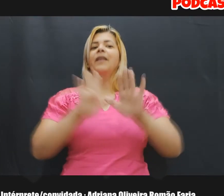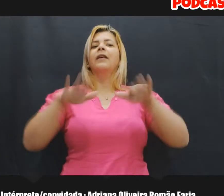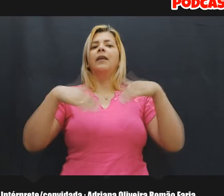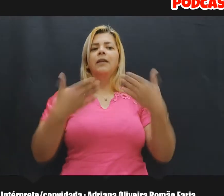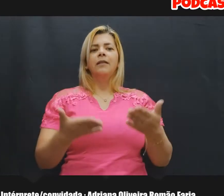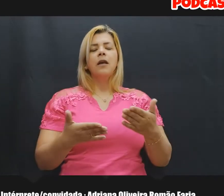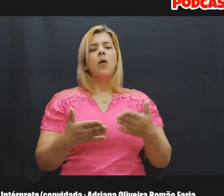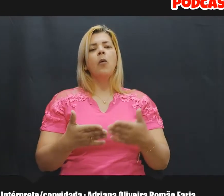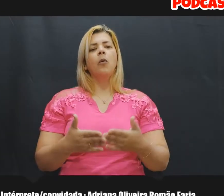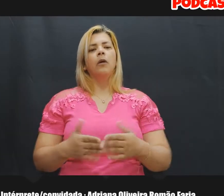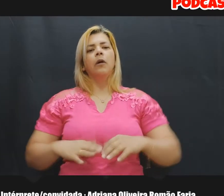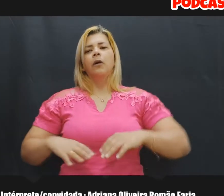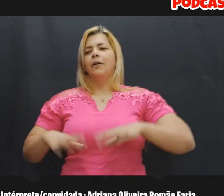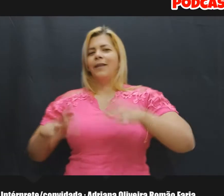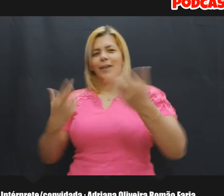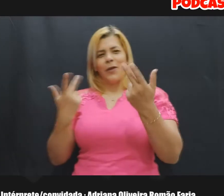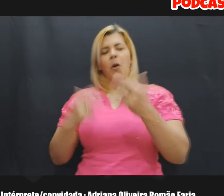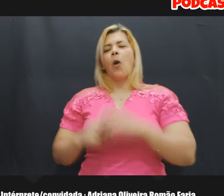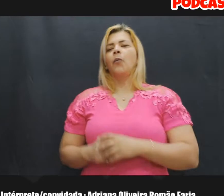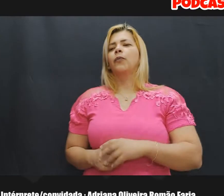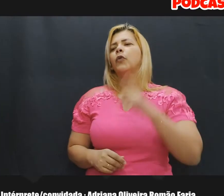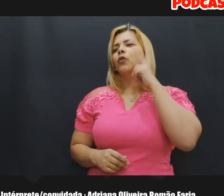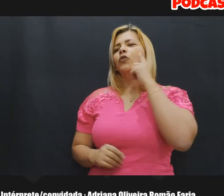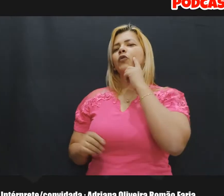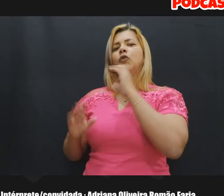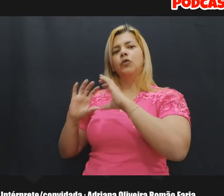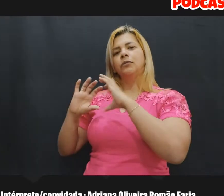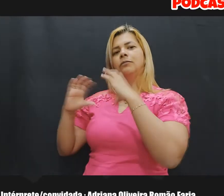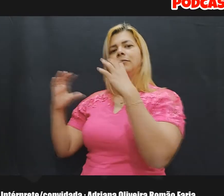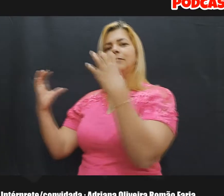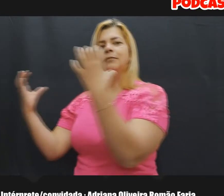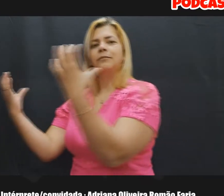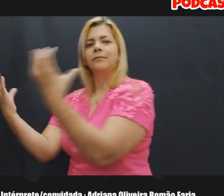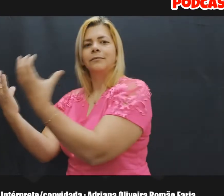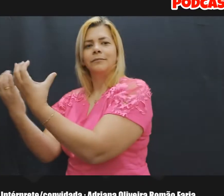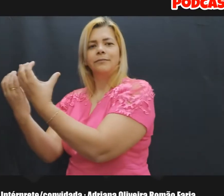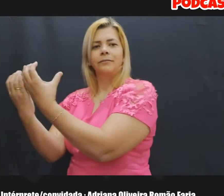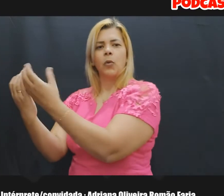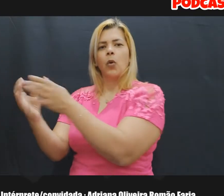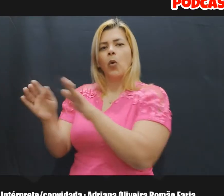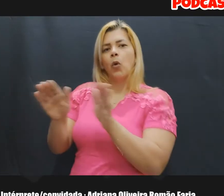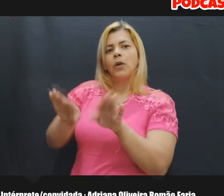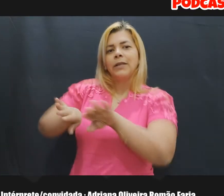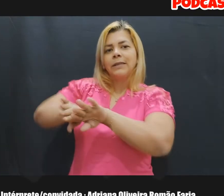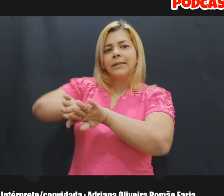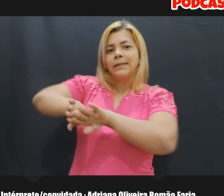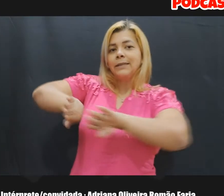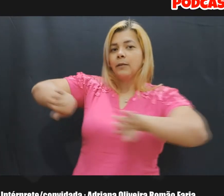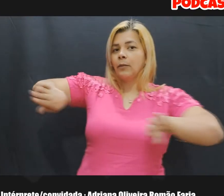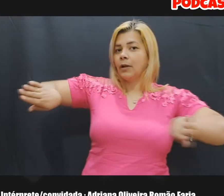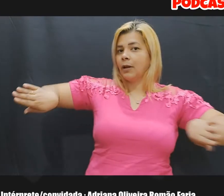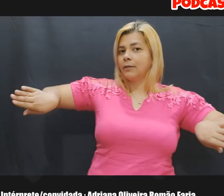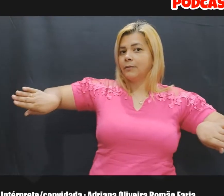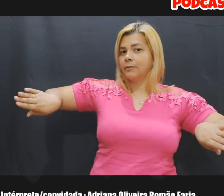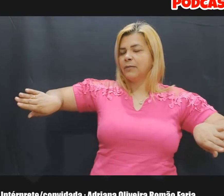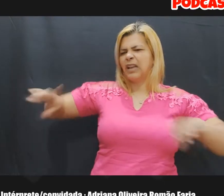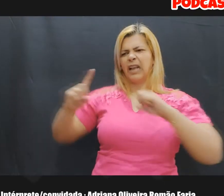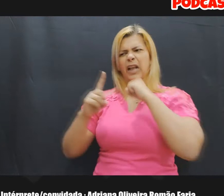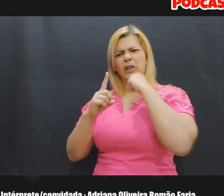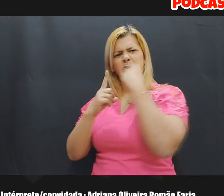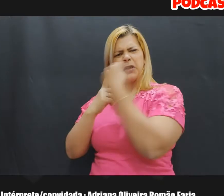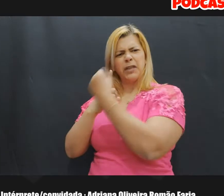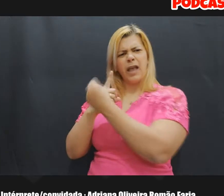no mundo dos surdos. Porque até então, antes, os surdos, eles eram esquecidos pela